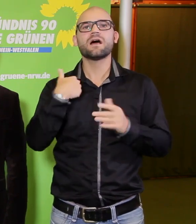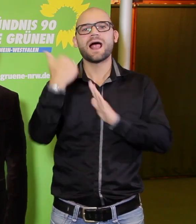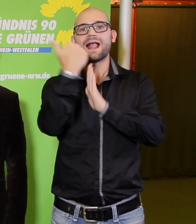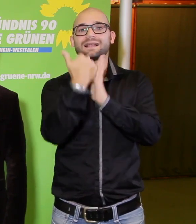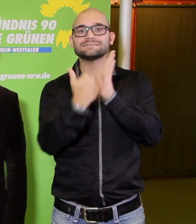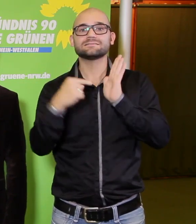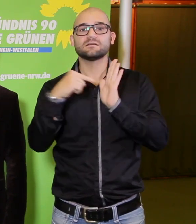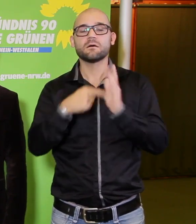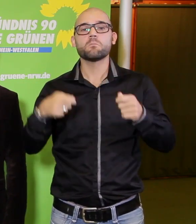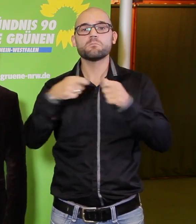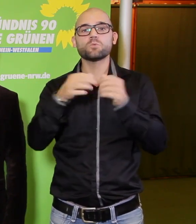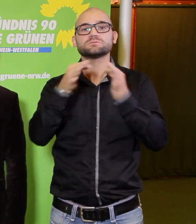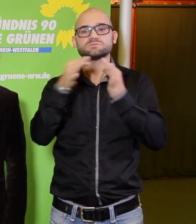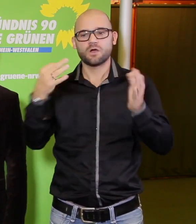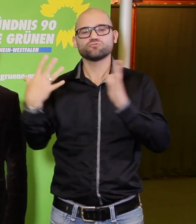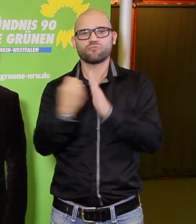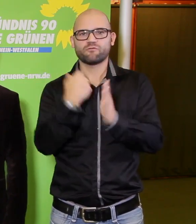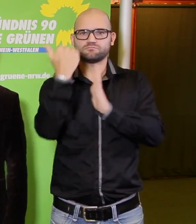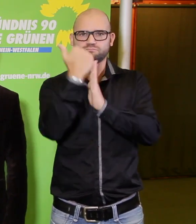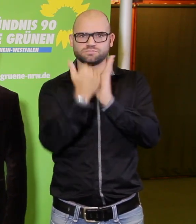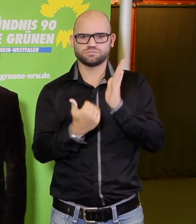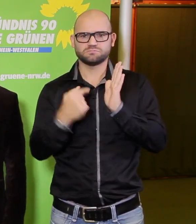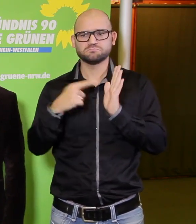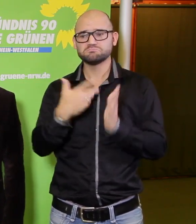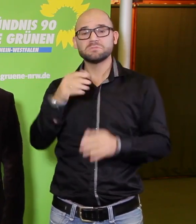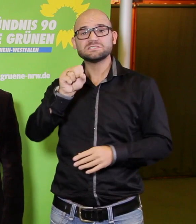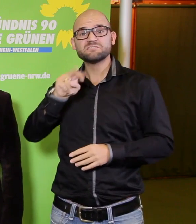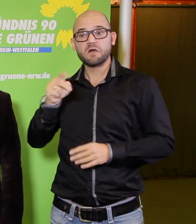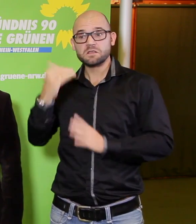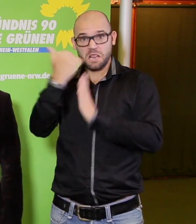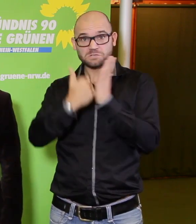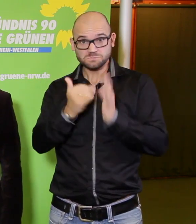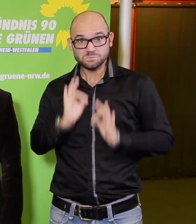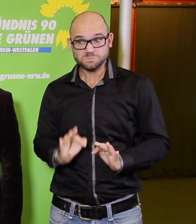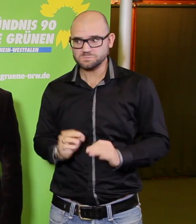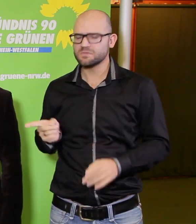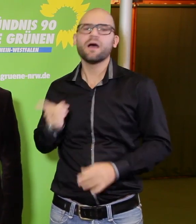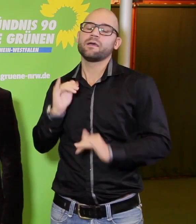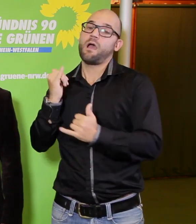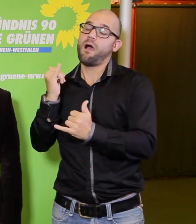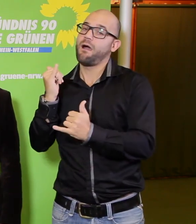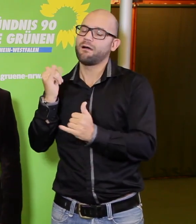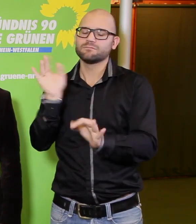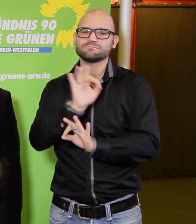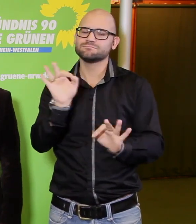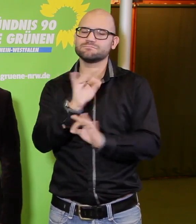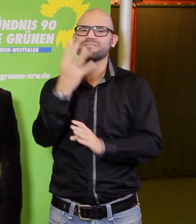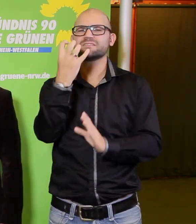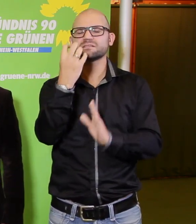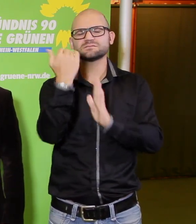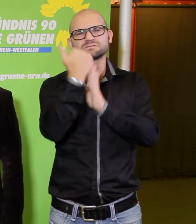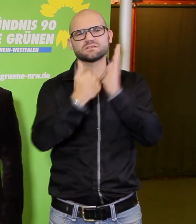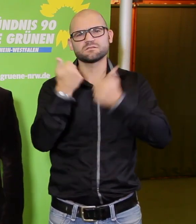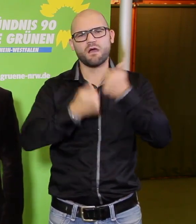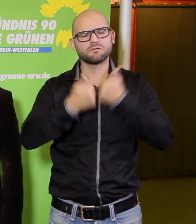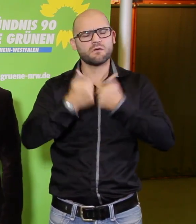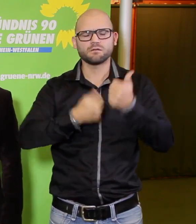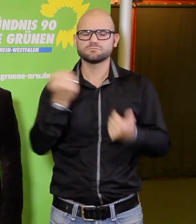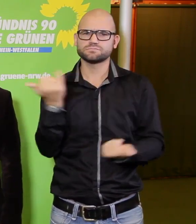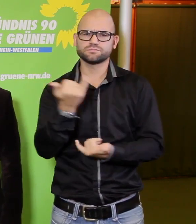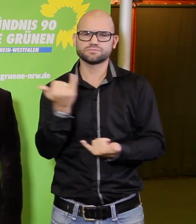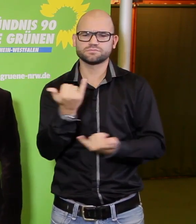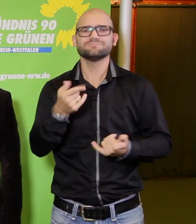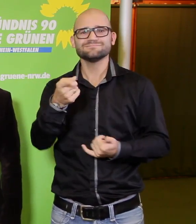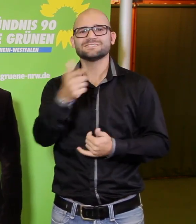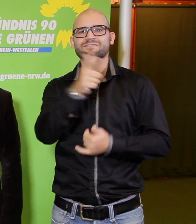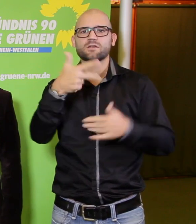Beschlüsse gefasst. Sven, die Liste sieht ganz gut aus. Ja, eine ganz, ganz tolle Liste von 40 Kandidatinnen und Kandidaten, die im nächsten Jahr